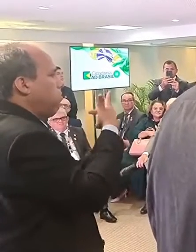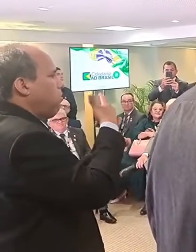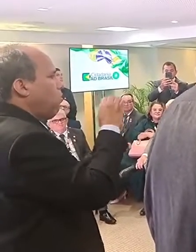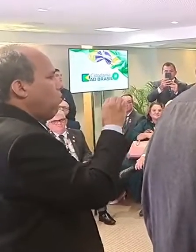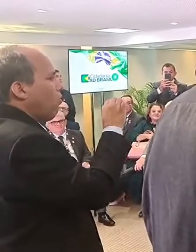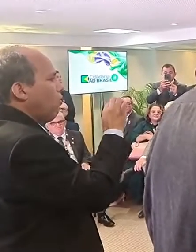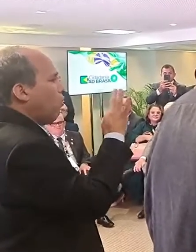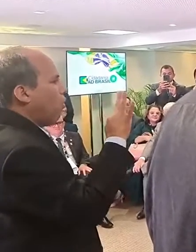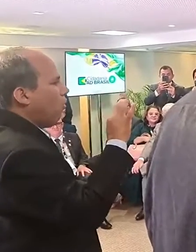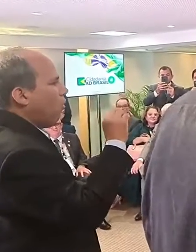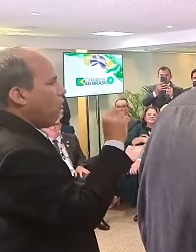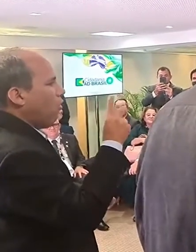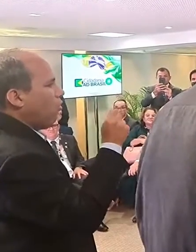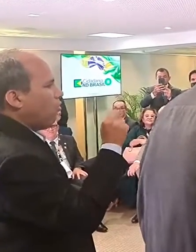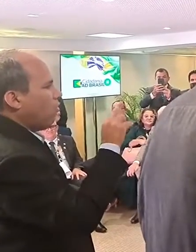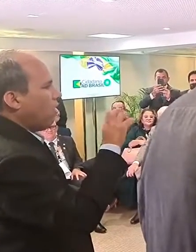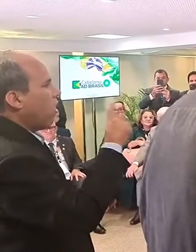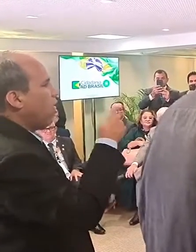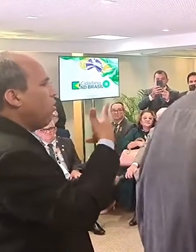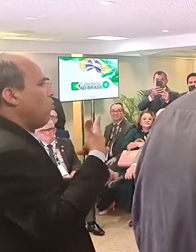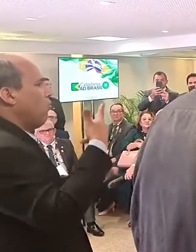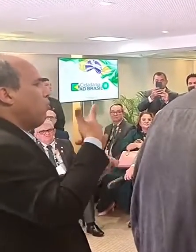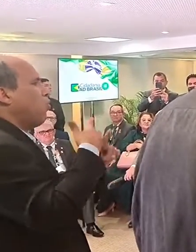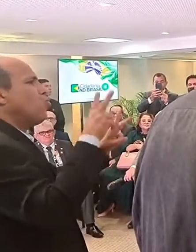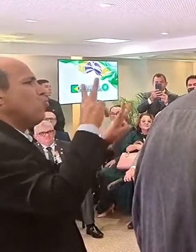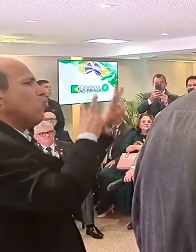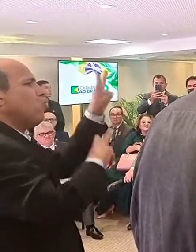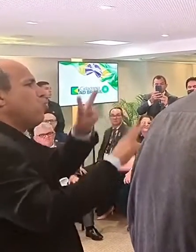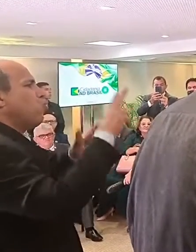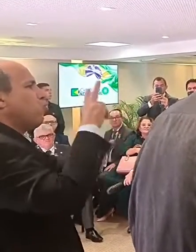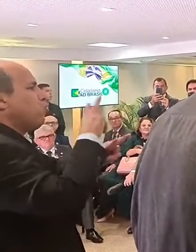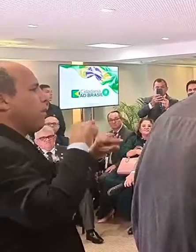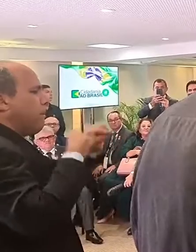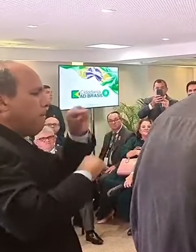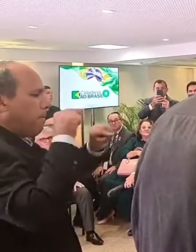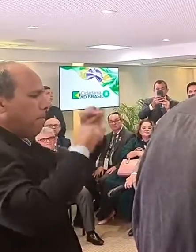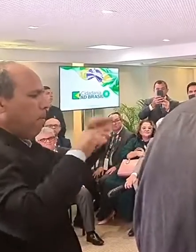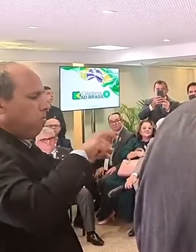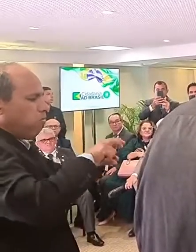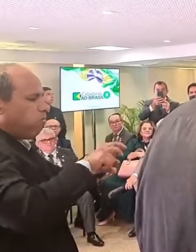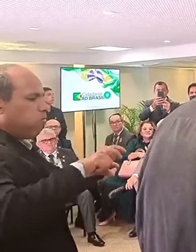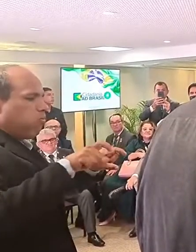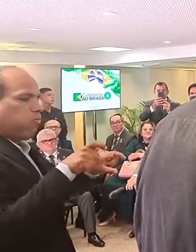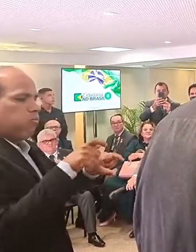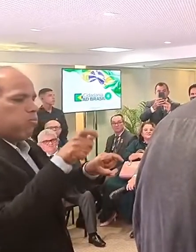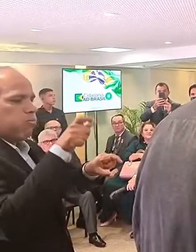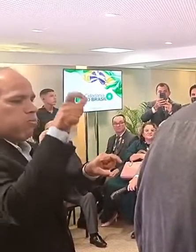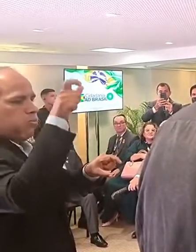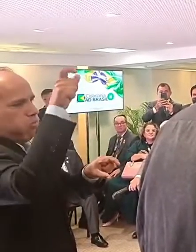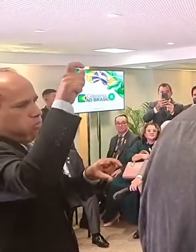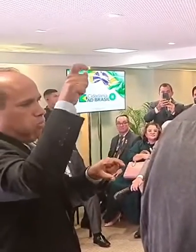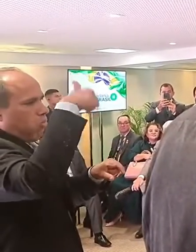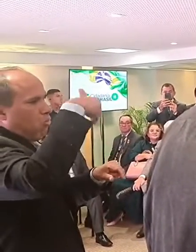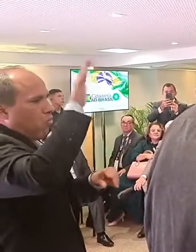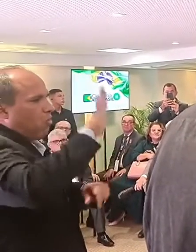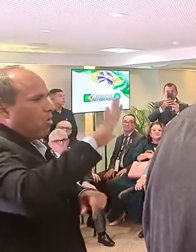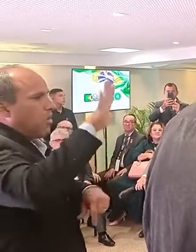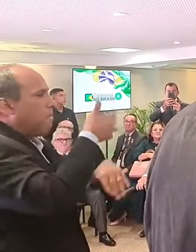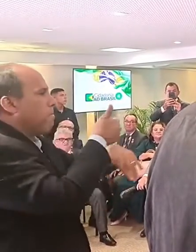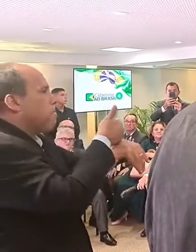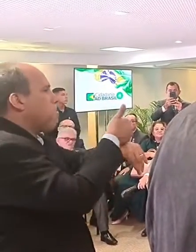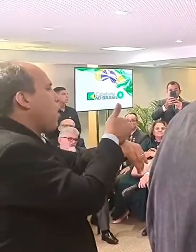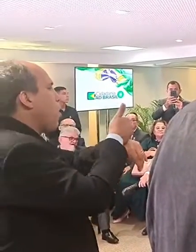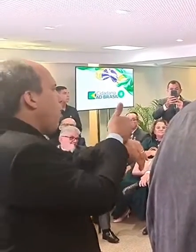isso? Aqueles cataventos que vão ser colocados na costa do Nordeste. A costa do Nordeste é uma das melhores regiões